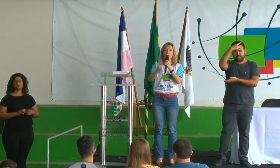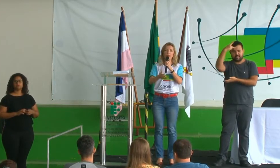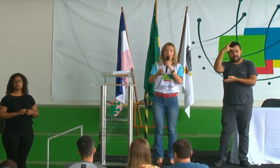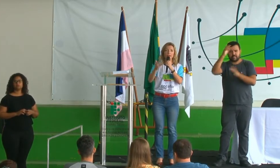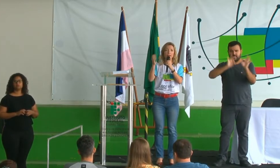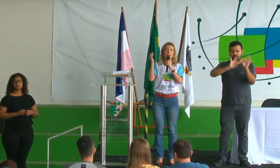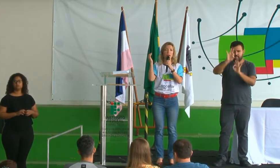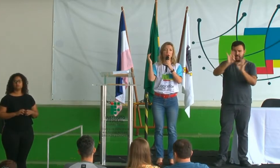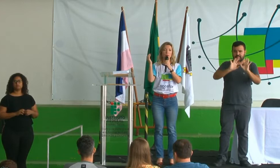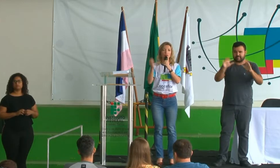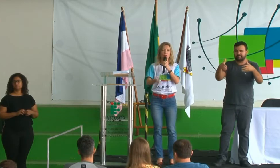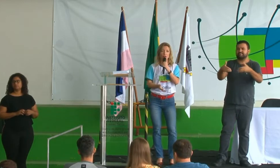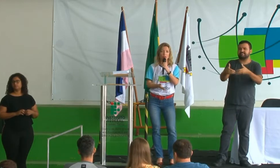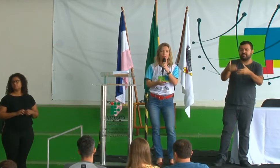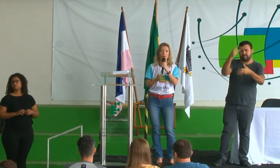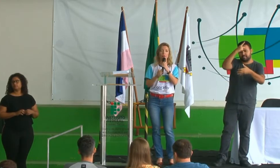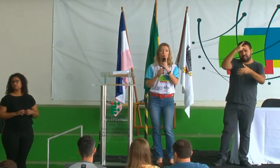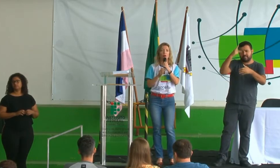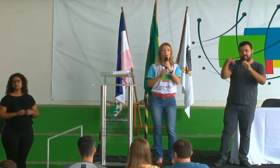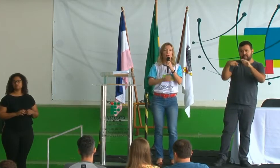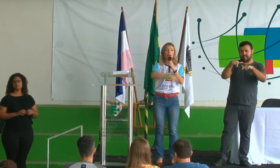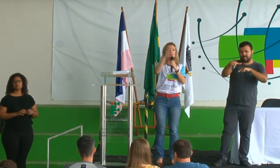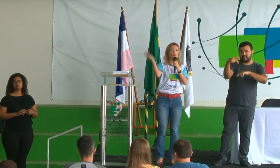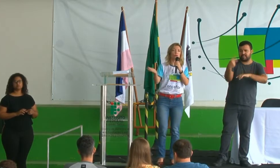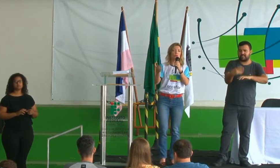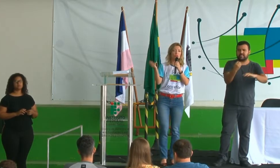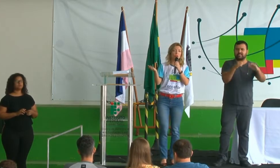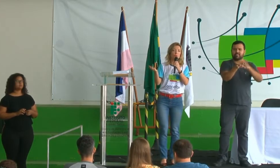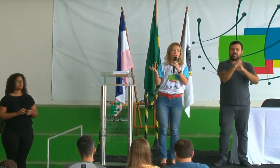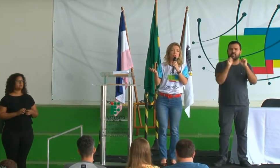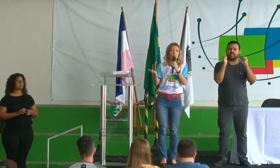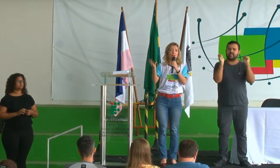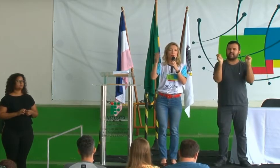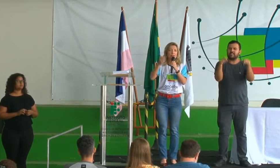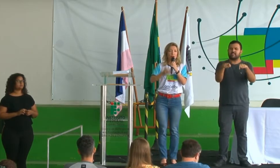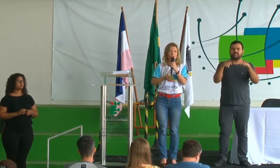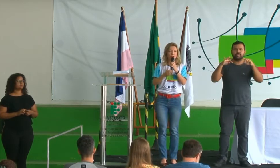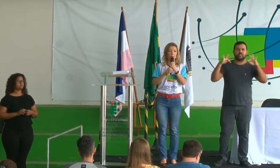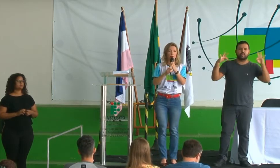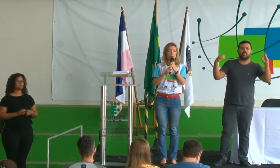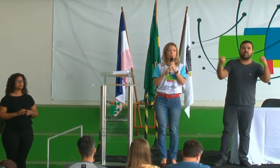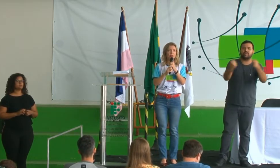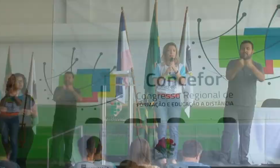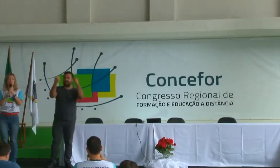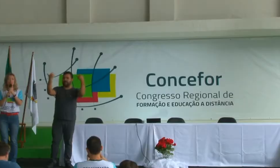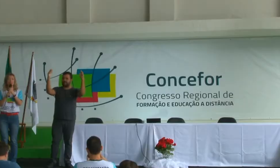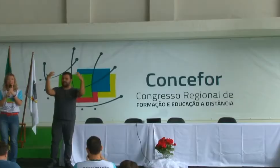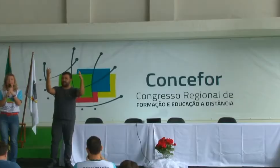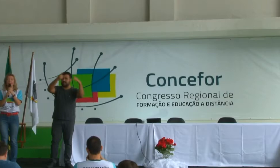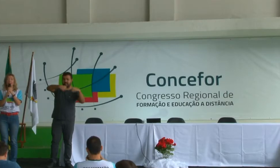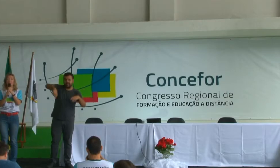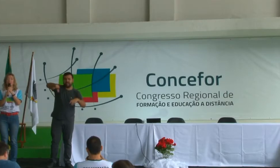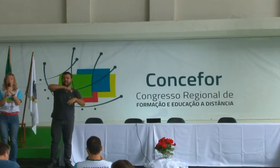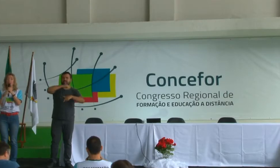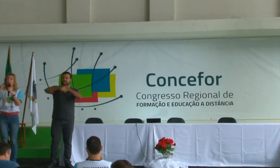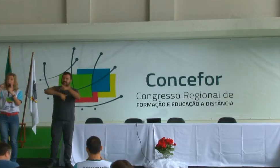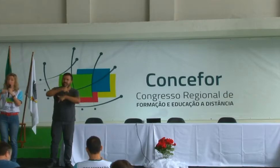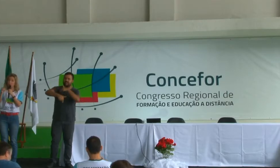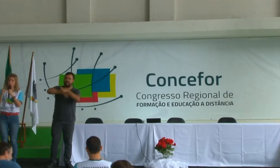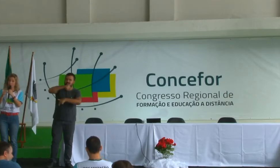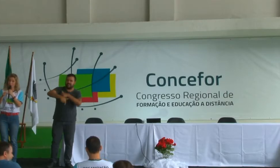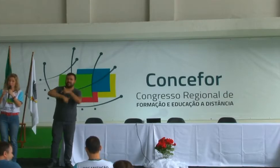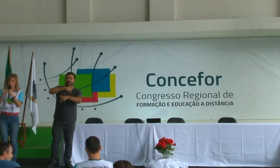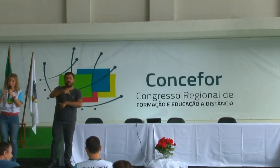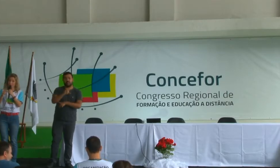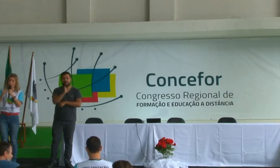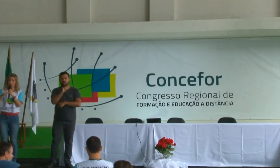pessoal da organização, o pessoal do CEFOR, para que todos nós possamos dar uma salva de palmas para essas pessoas que trabalharam tanto,